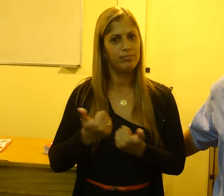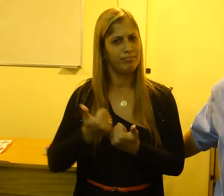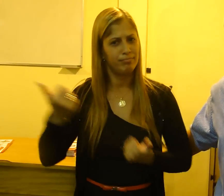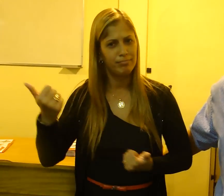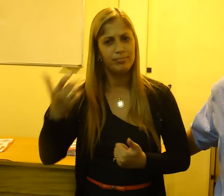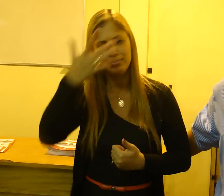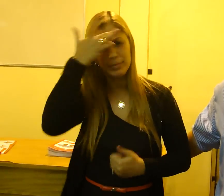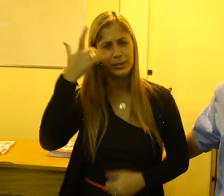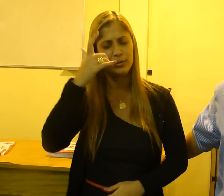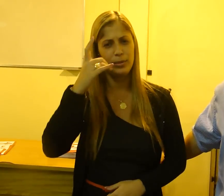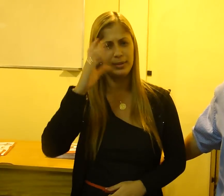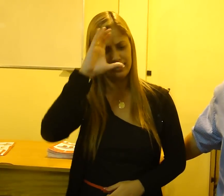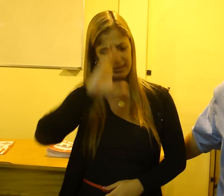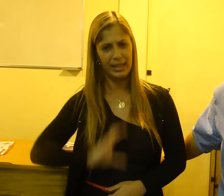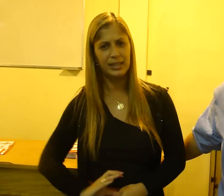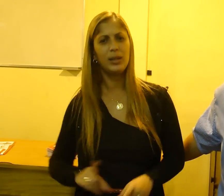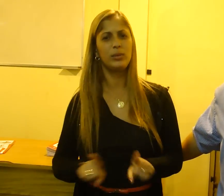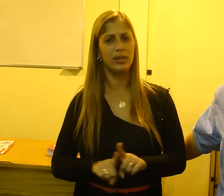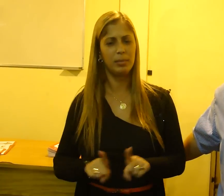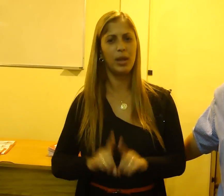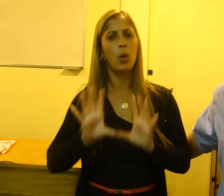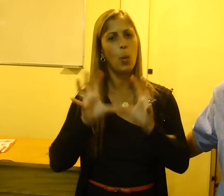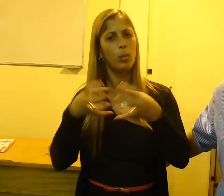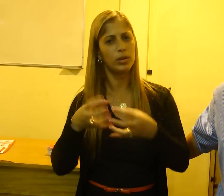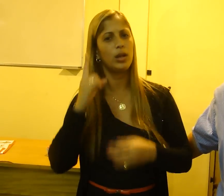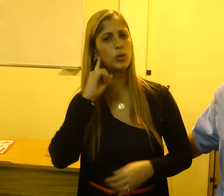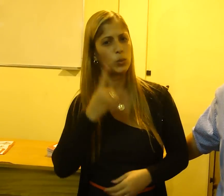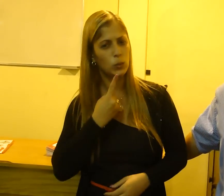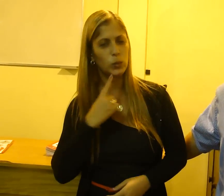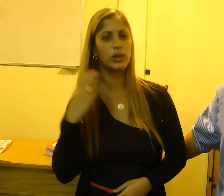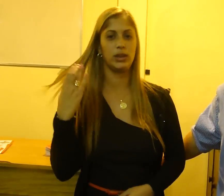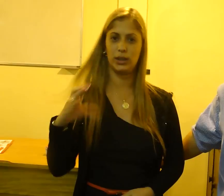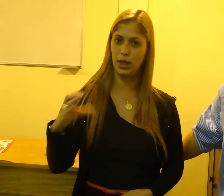integrantes, cidadãos da comunidade surda de Niterói.